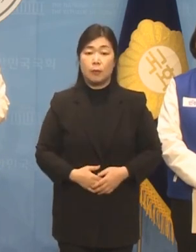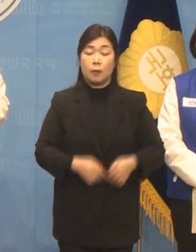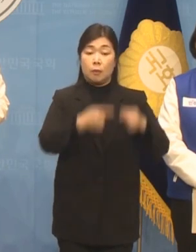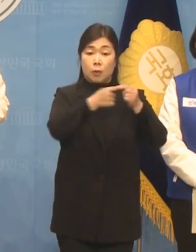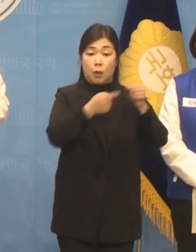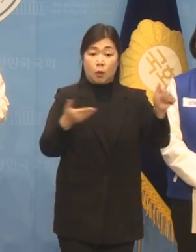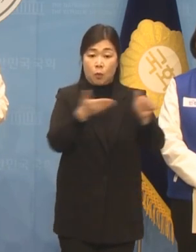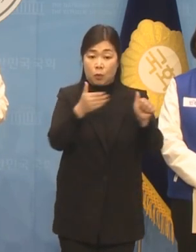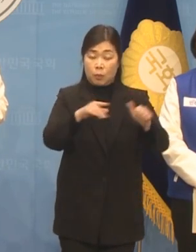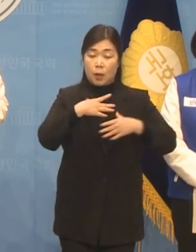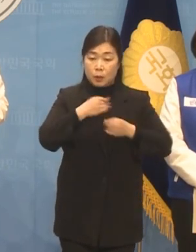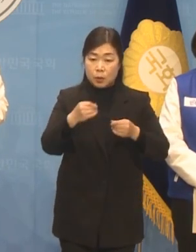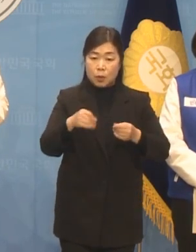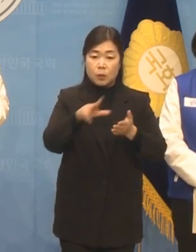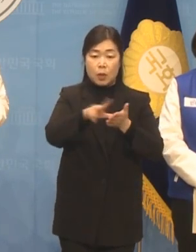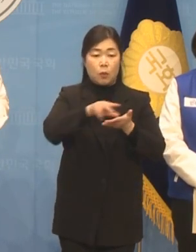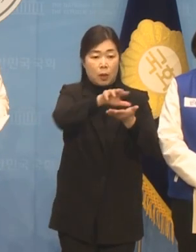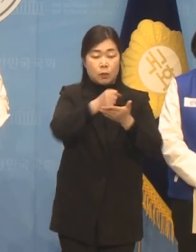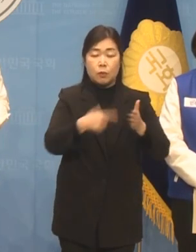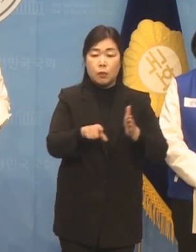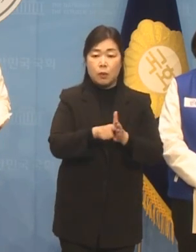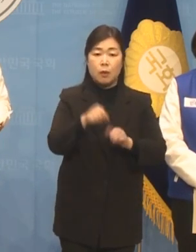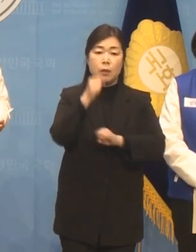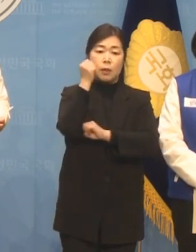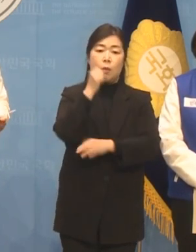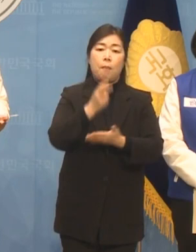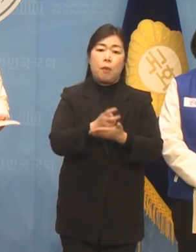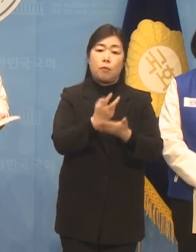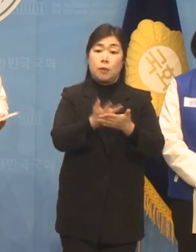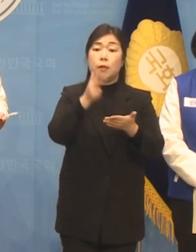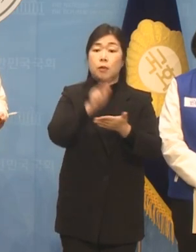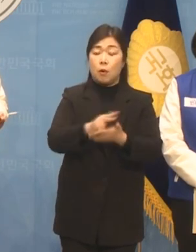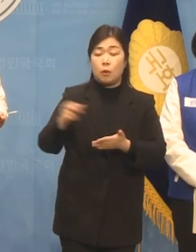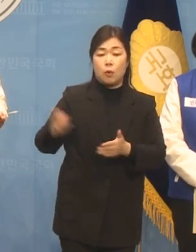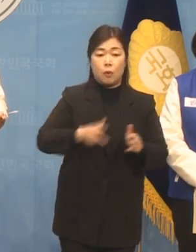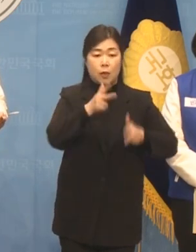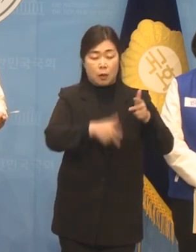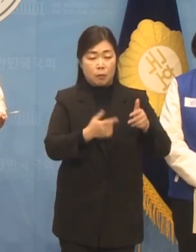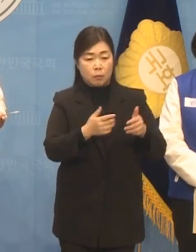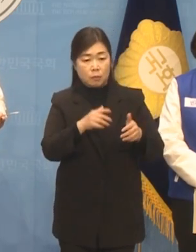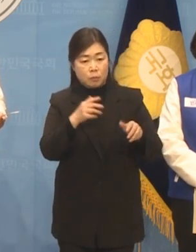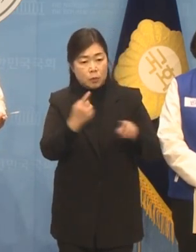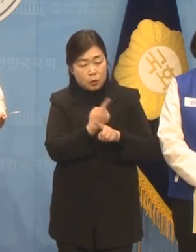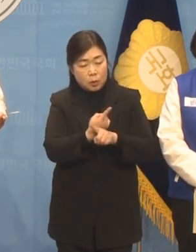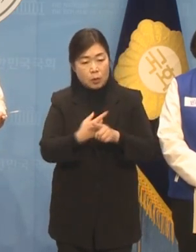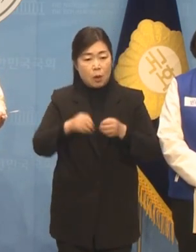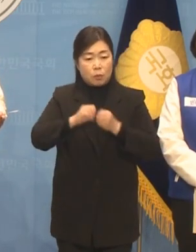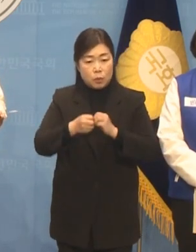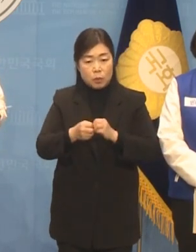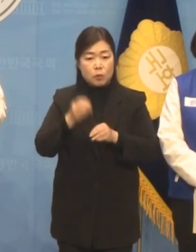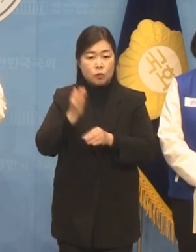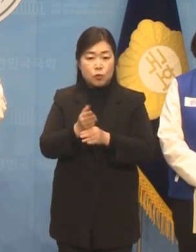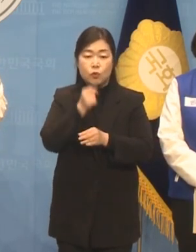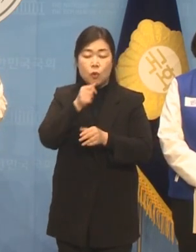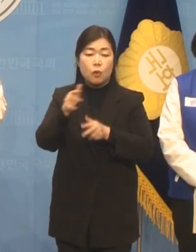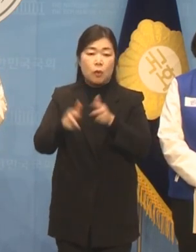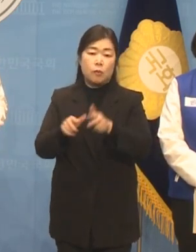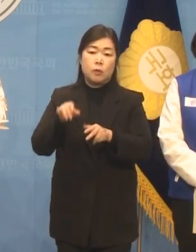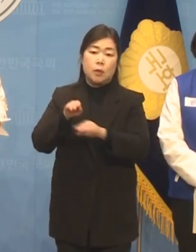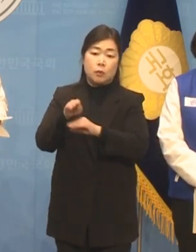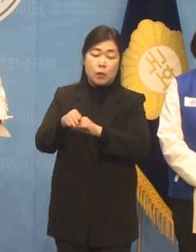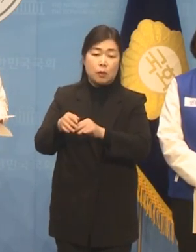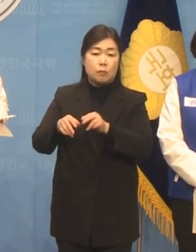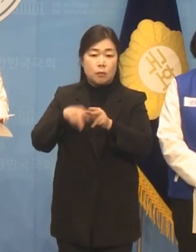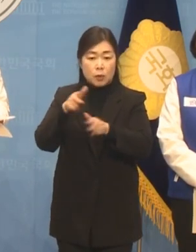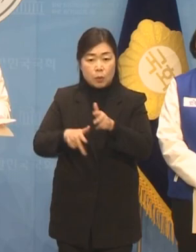재평 대응 및 안정적 자원 확보를 위한 자원기본법 제정과 산업혁신 촉진을 위해서 부품 중소기업과 자동차 정비업체의 정의로운 전환